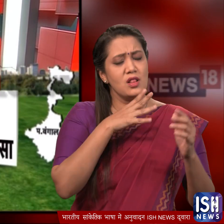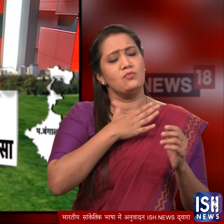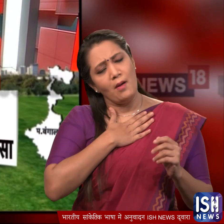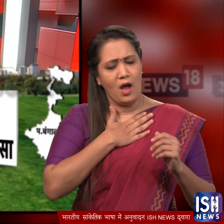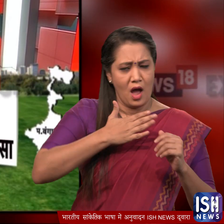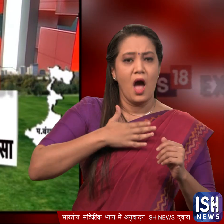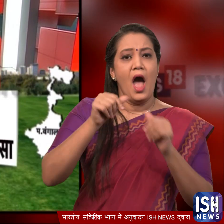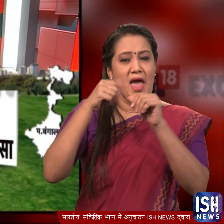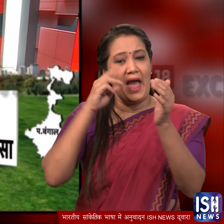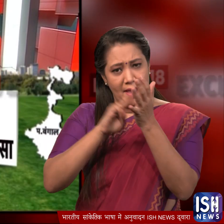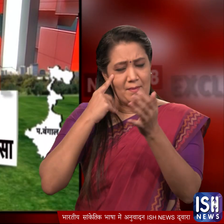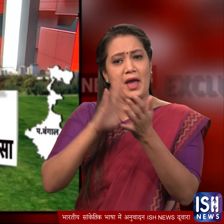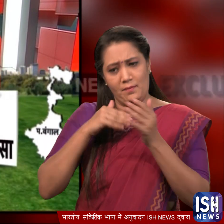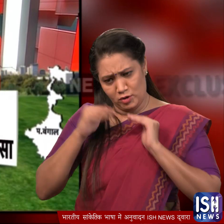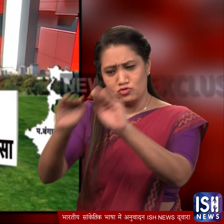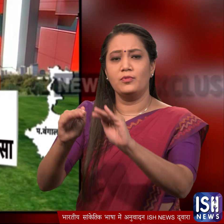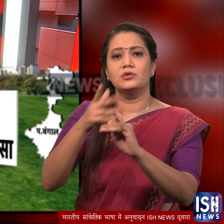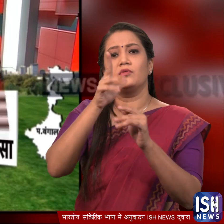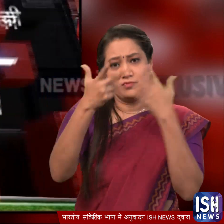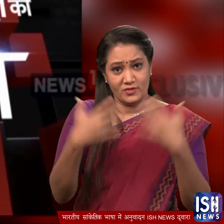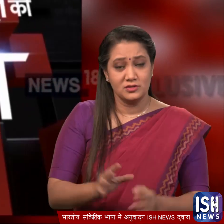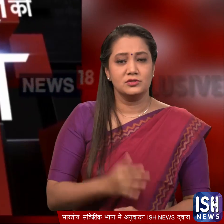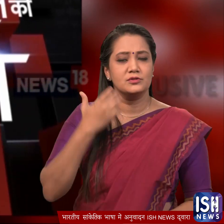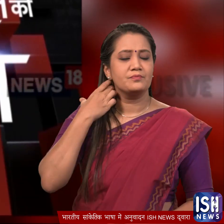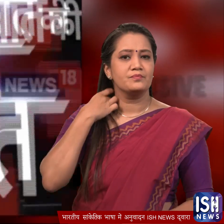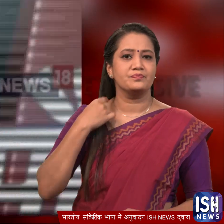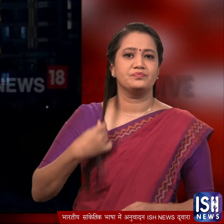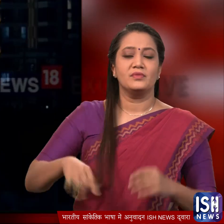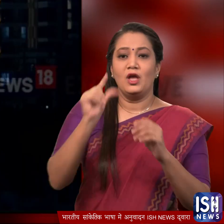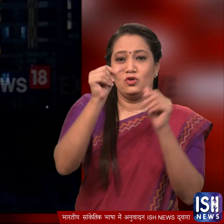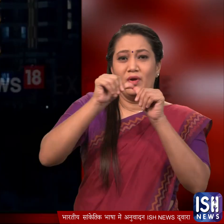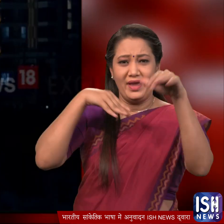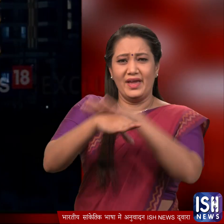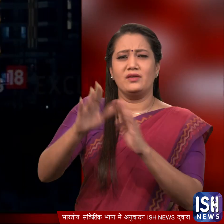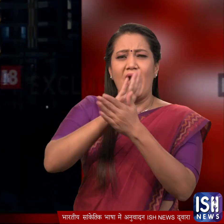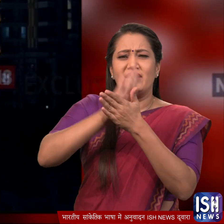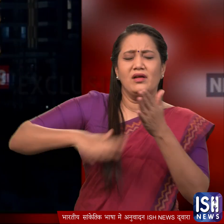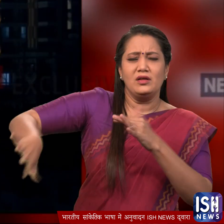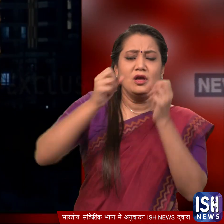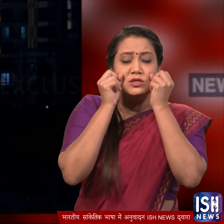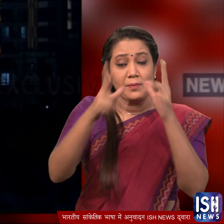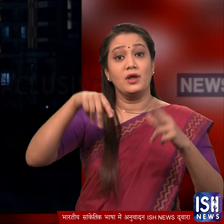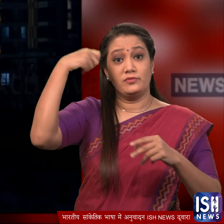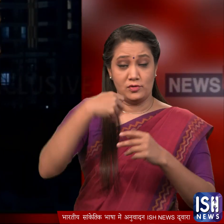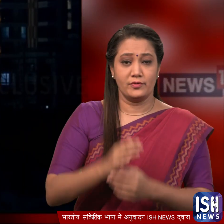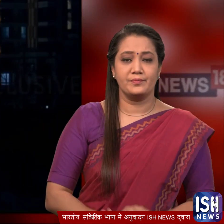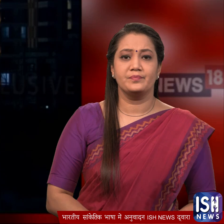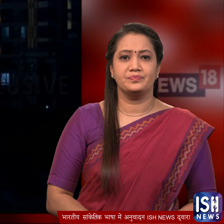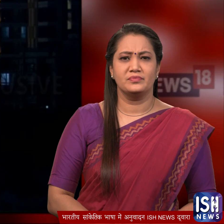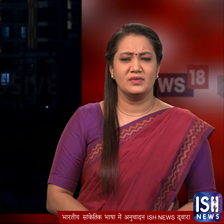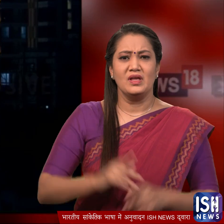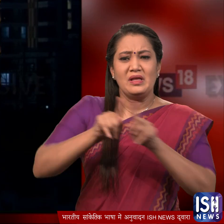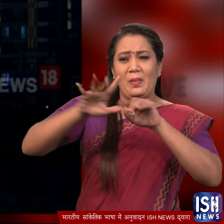वो AIMIM के उम्मीदवारों का समर्थन करेंगे। उत्तराखंड के हल्द्वानी से एक चौंकाने वाली तस्वीर सामने आई।